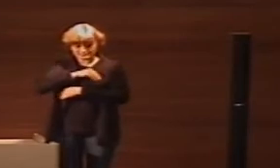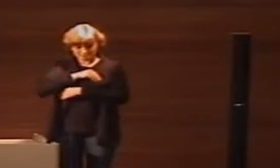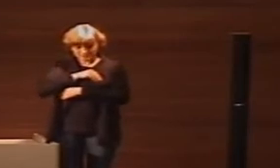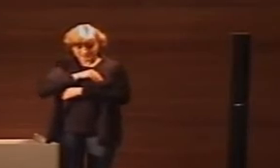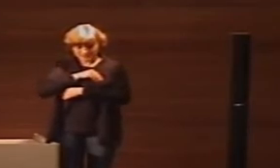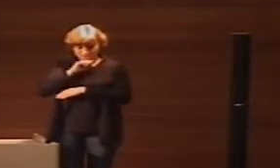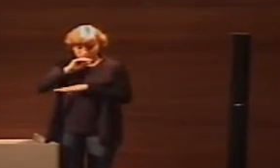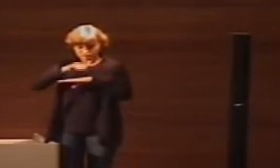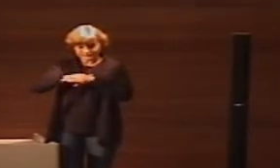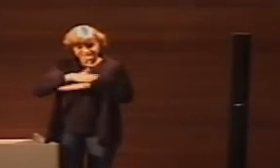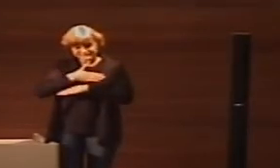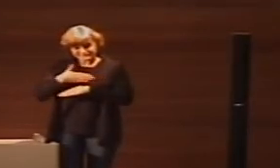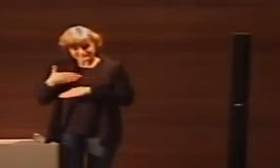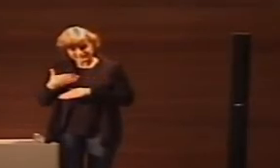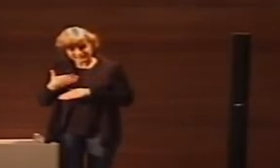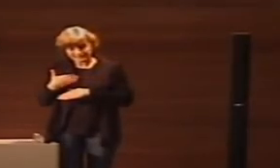2020, pues